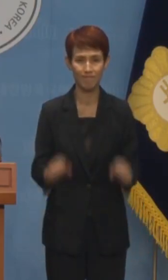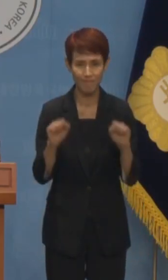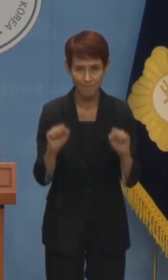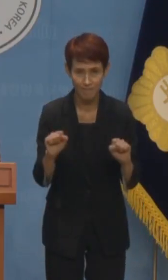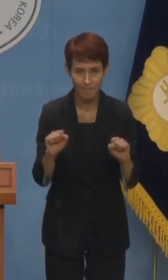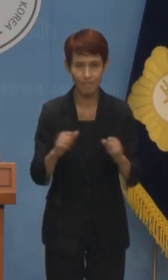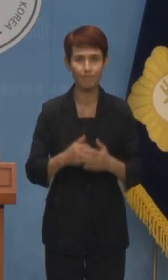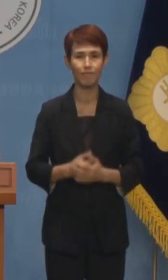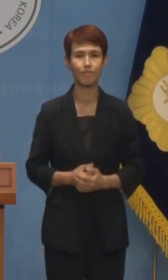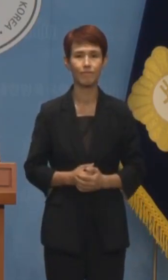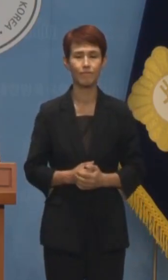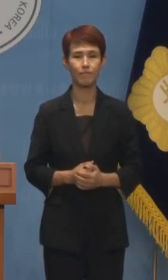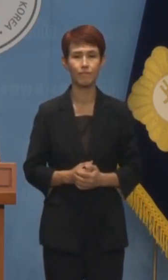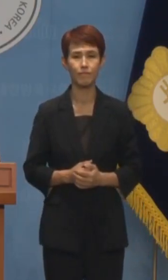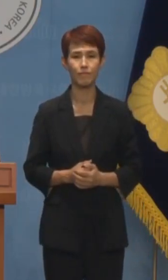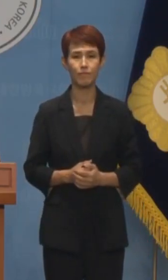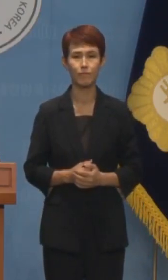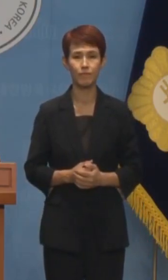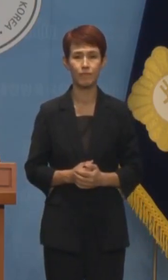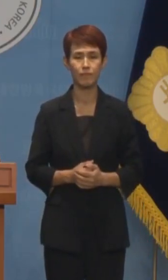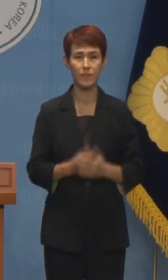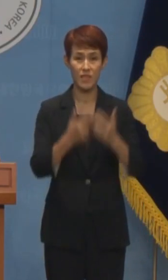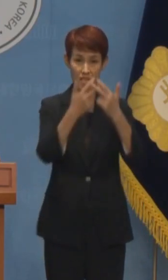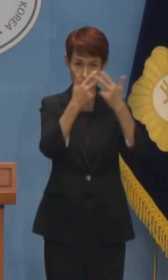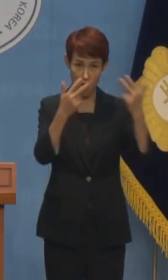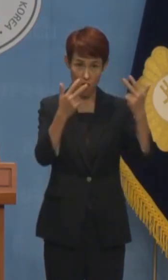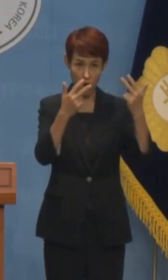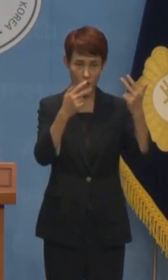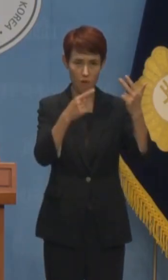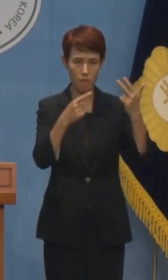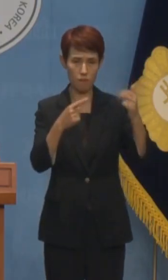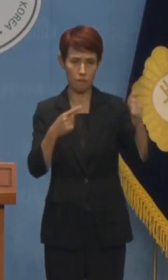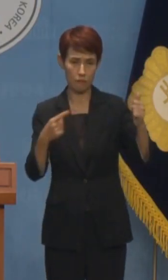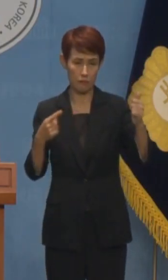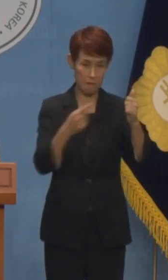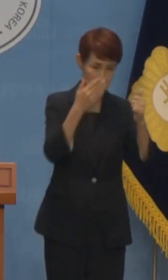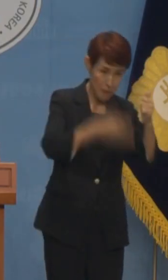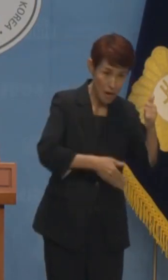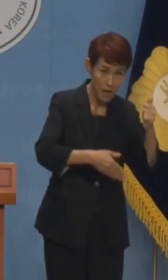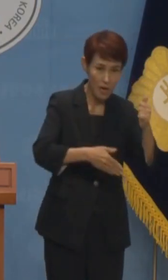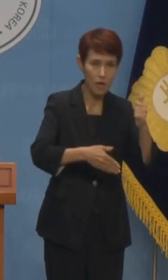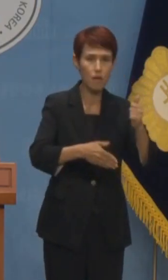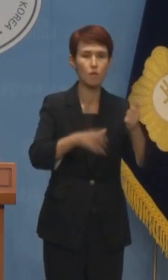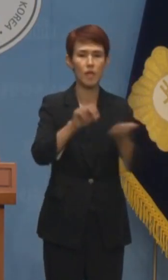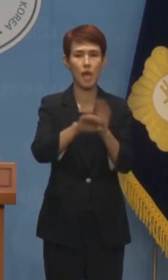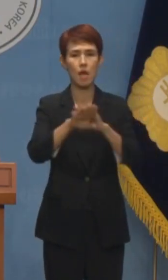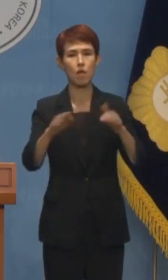안녕하세요. 이재명 당대표 정치테러 대책 전 위원장 전현희입니다.